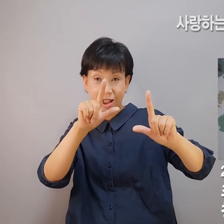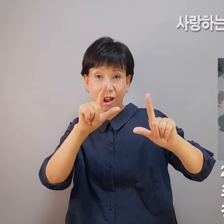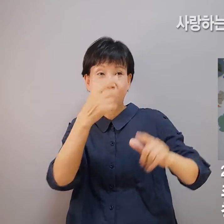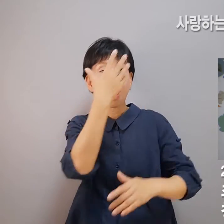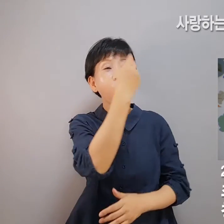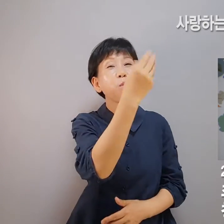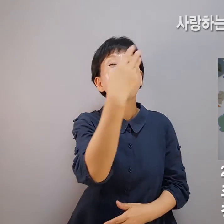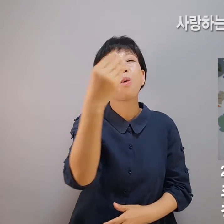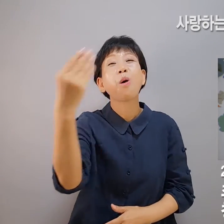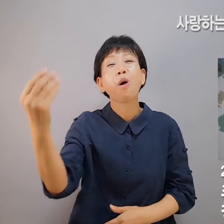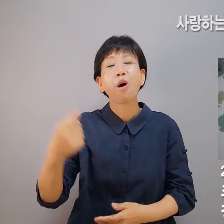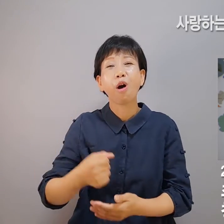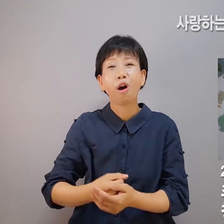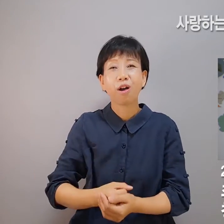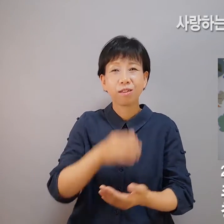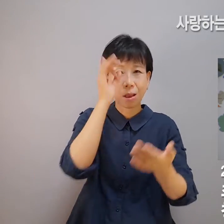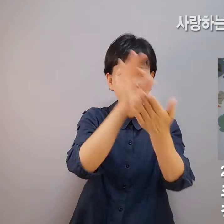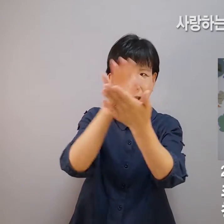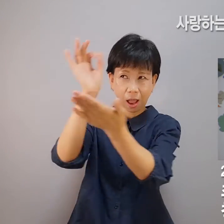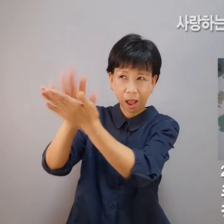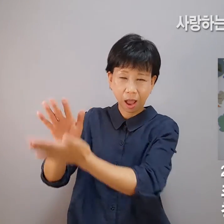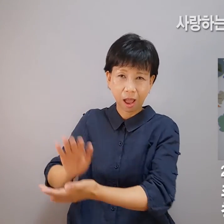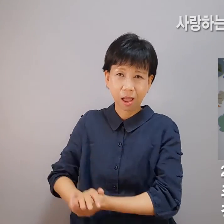제가 말씀드렸잖아요. 이거 알도 없는 거라고.